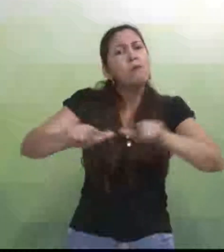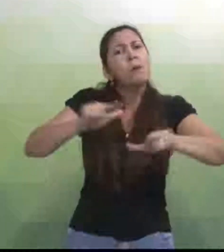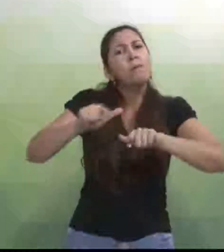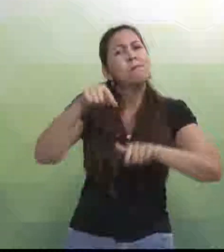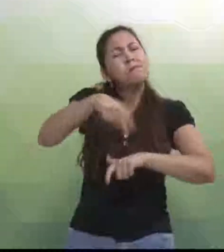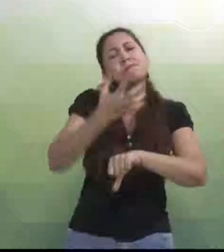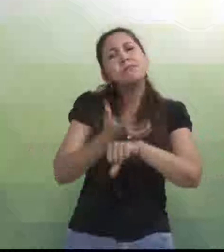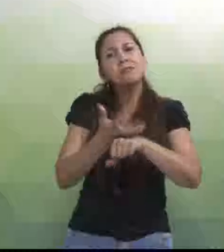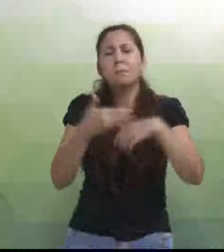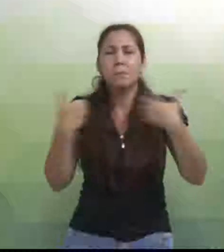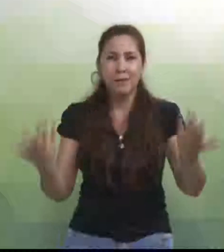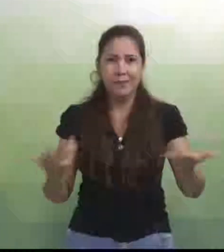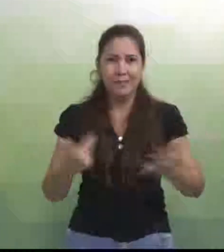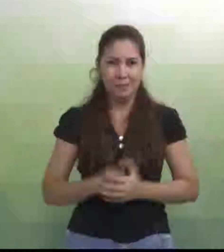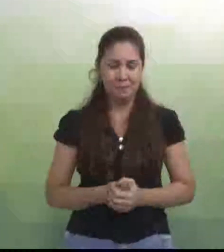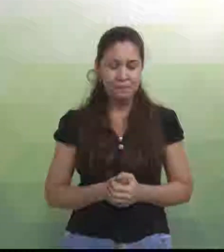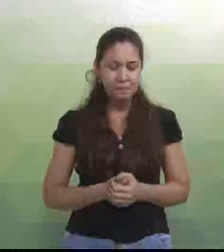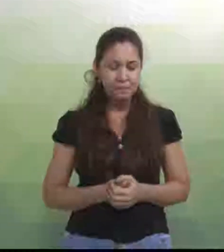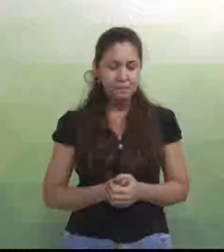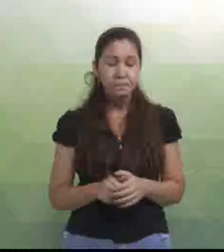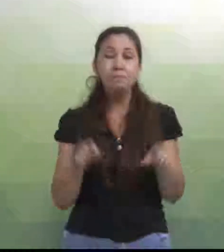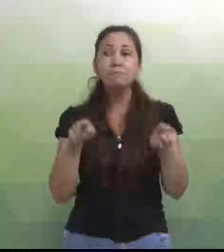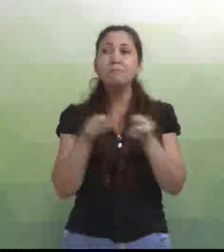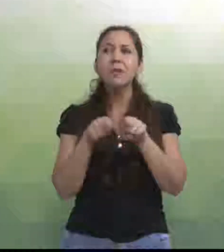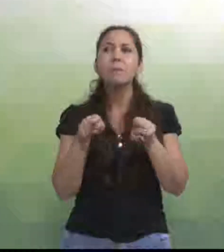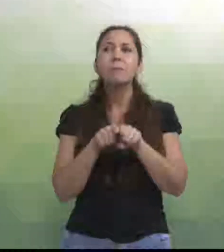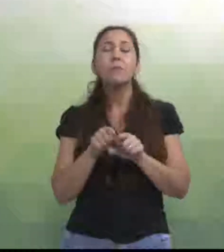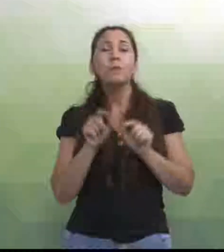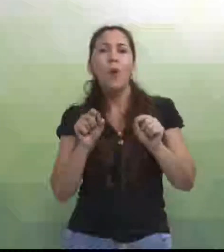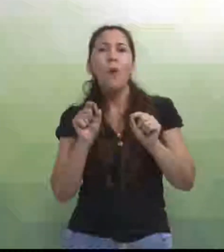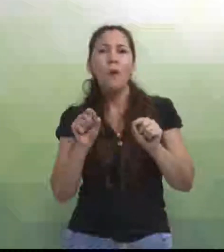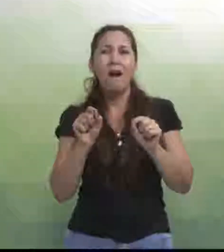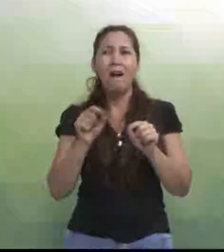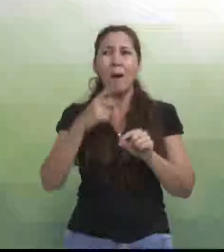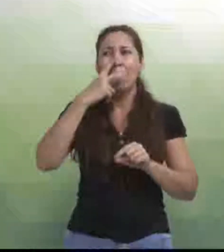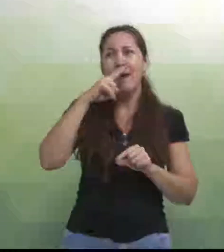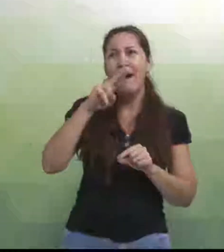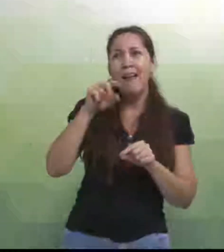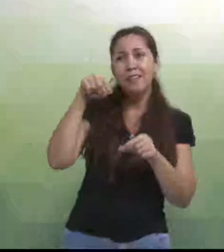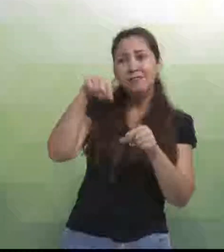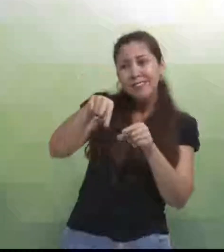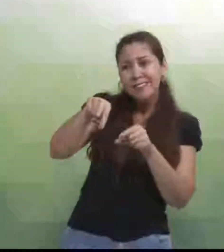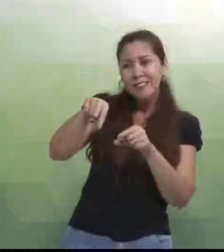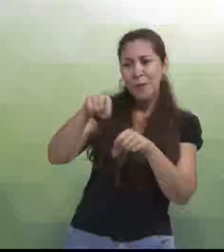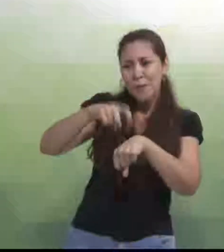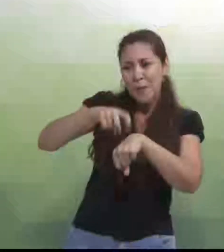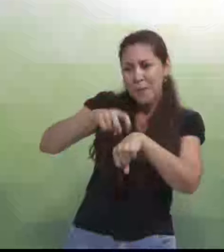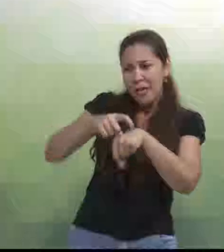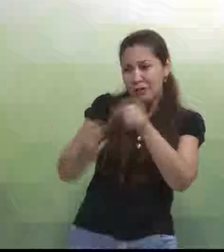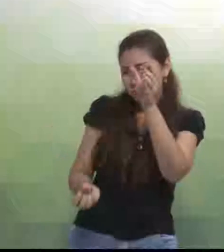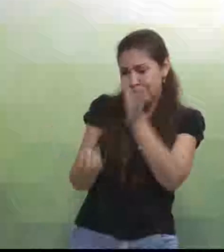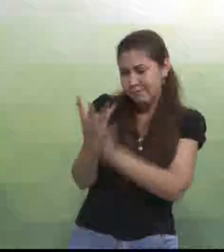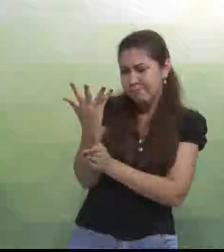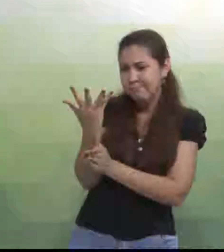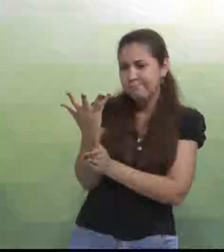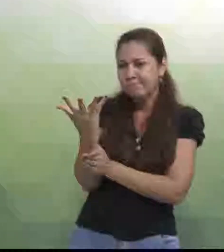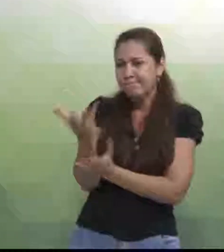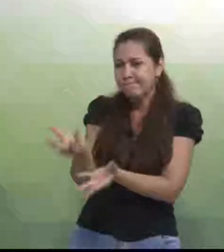Outra coisa, no momento que surgiu essa disciplina de Libras, além de nos trazer dúvidas, trouxe alguns